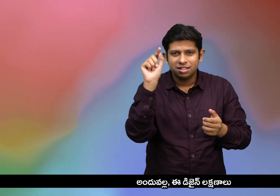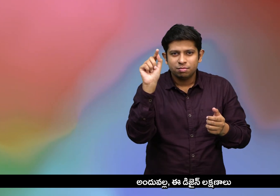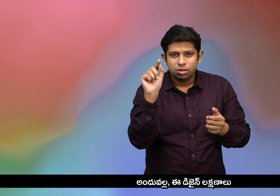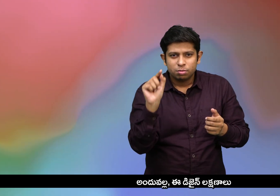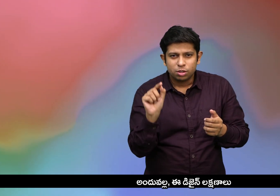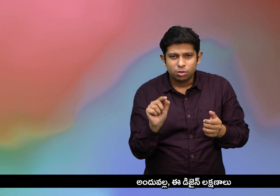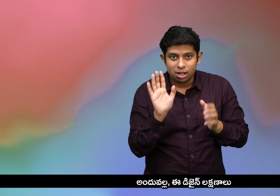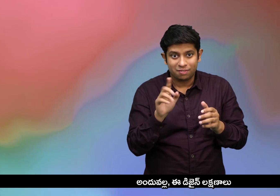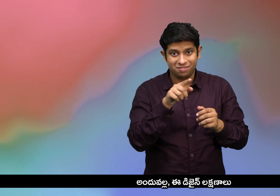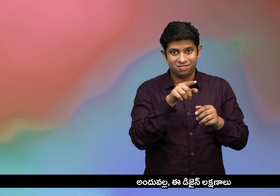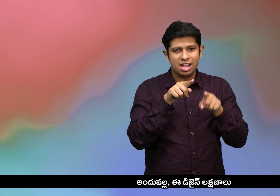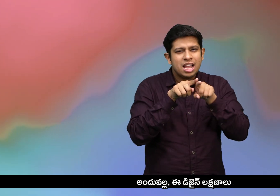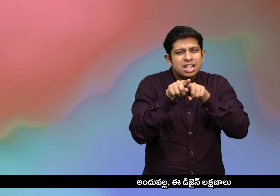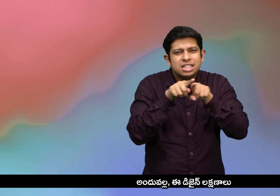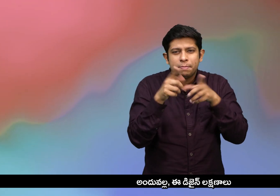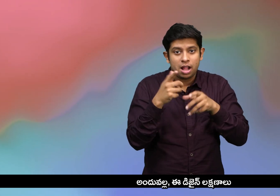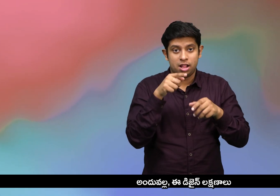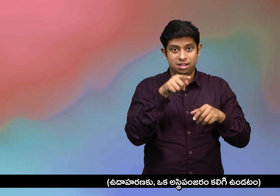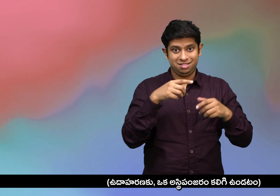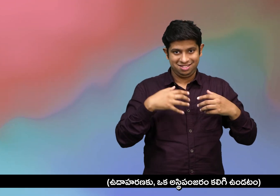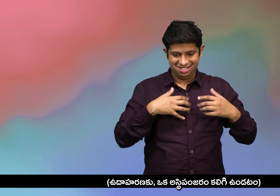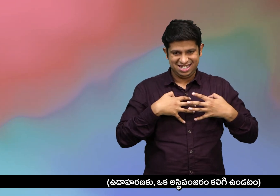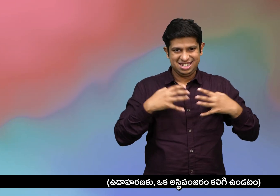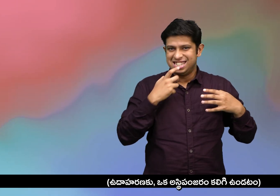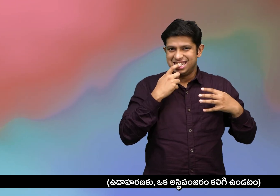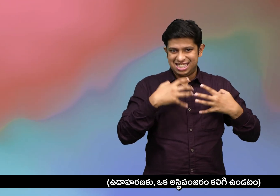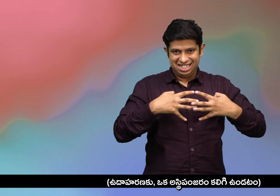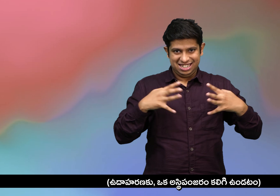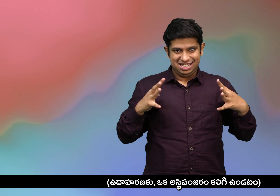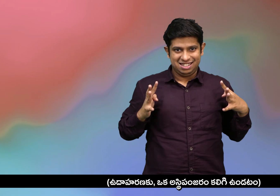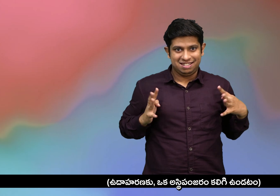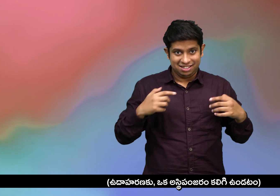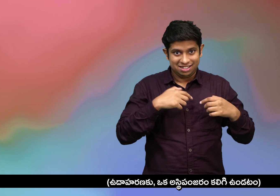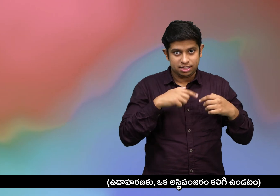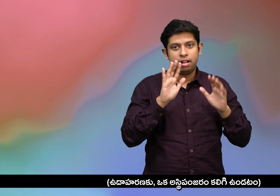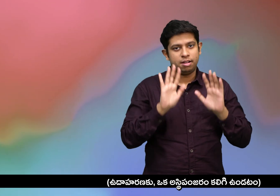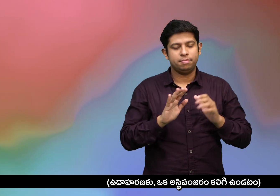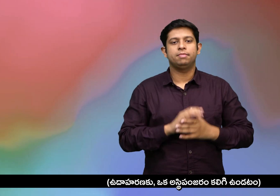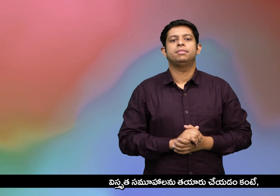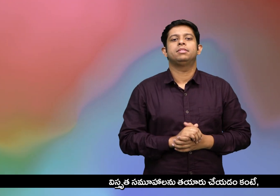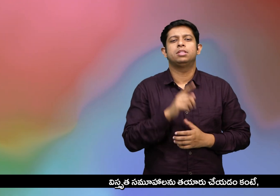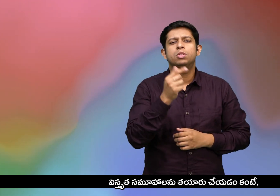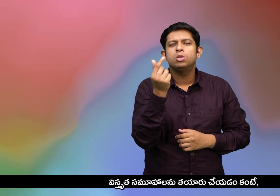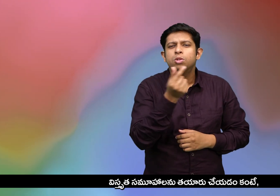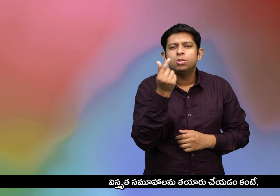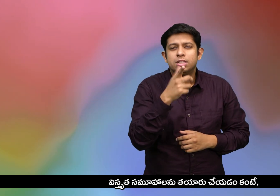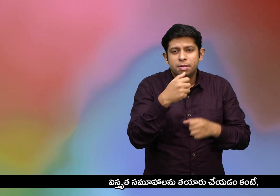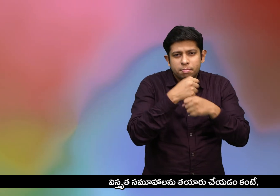అందువల్ల ఈ డిజైన్ లక్షణాలు, ఉదాహరణకు ఒక అస్థిపంజరం కలిగి ఉండటం, విస్తృత సమూహాలను తయారు